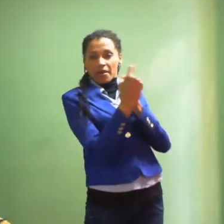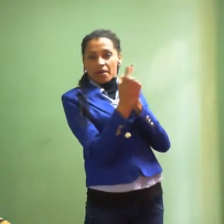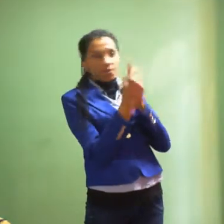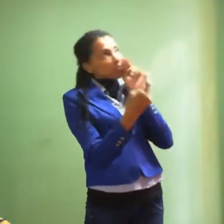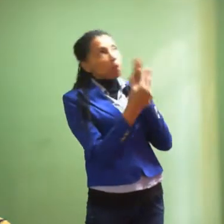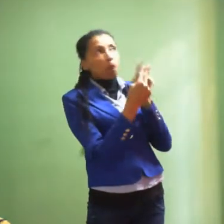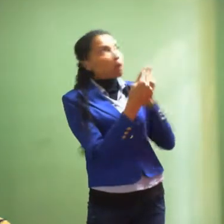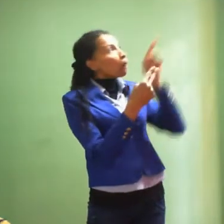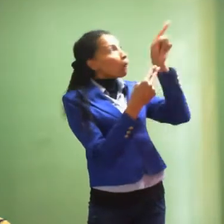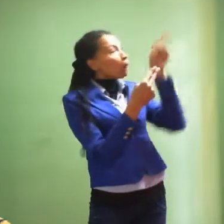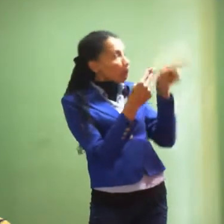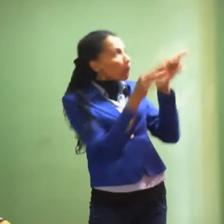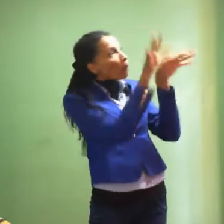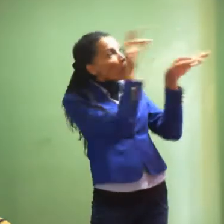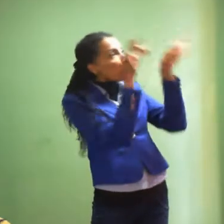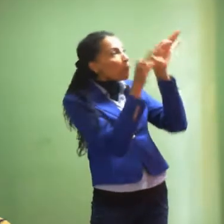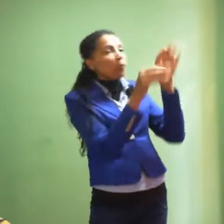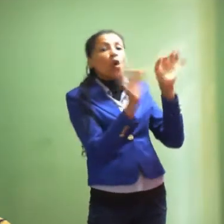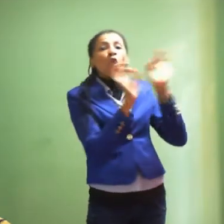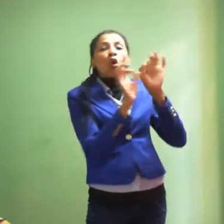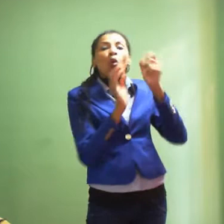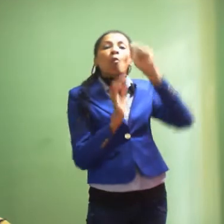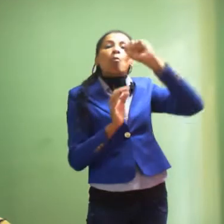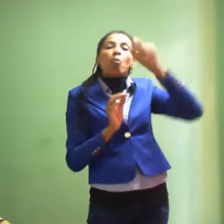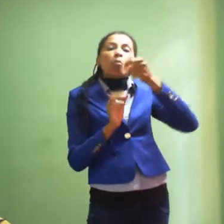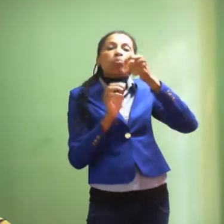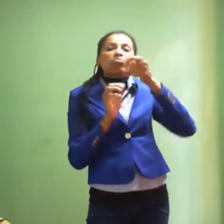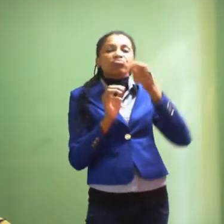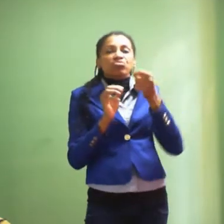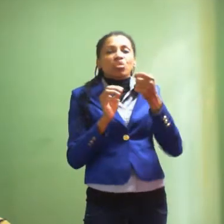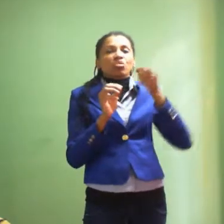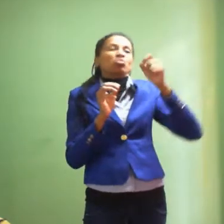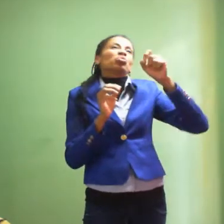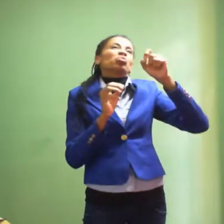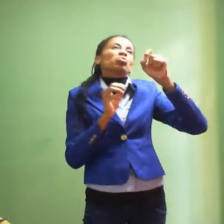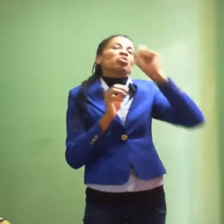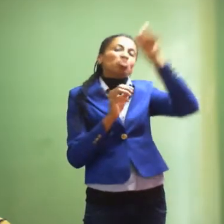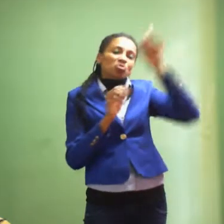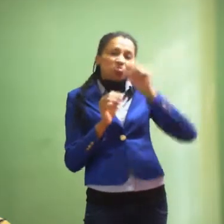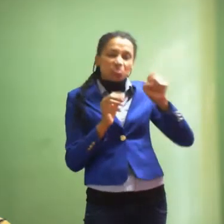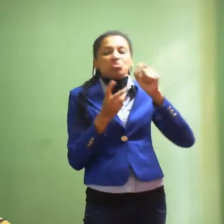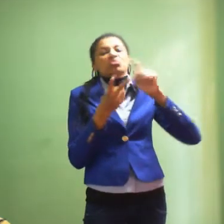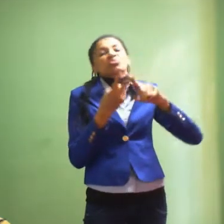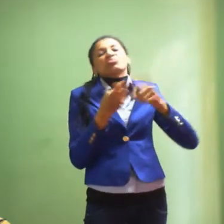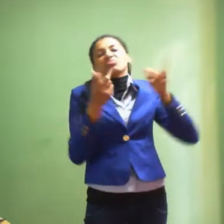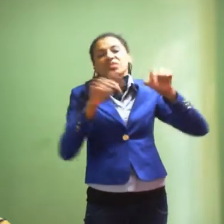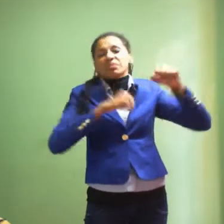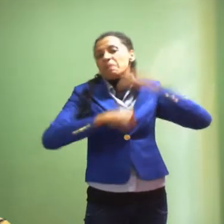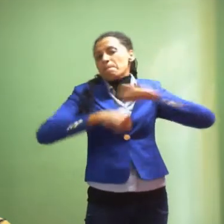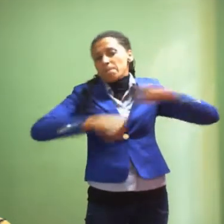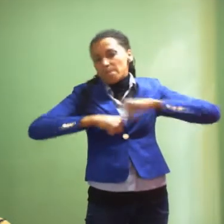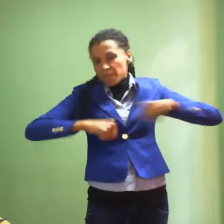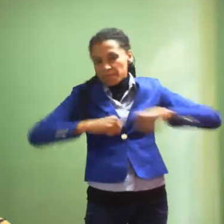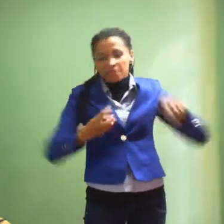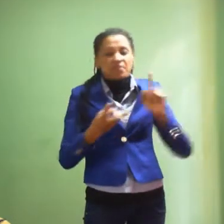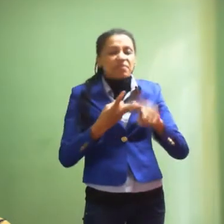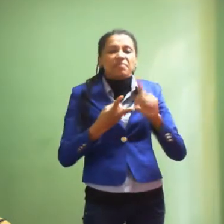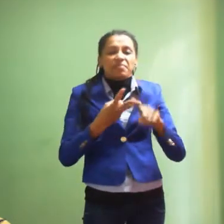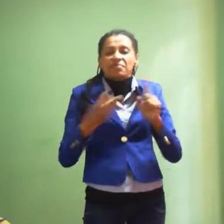esta visita, vamos a poder ver los signos de puntuación, vamos a poder ver los verbos que hayan salido